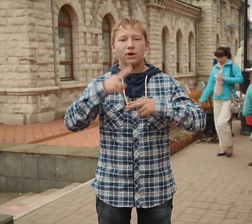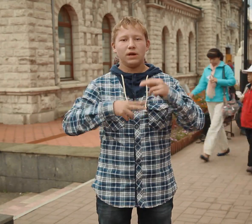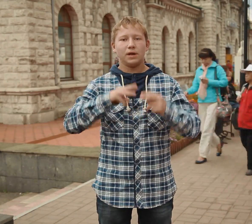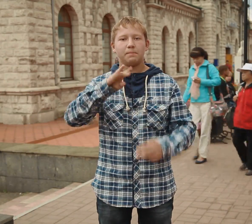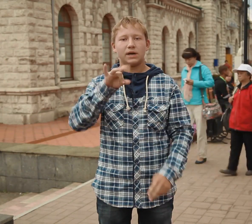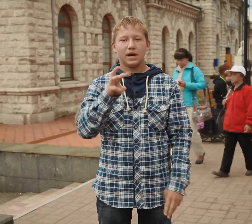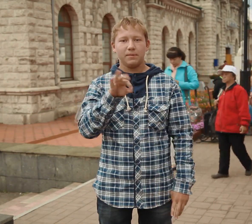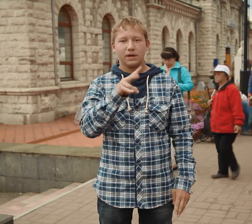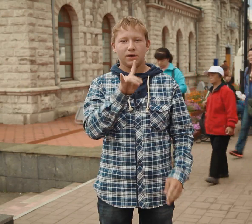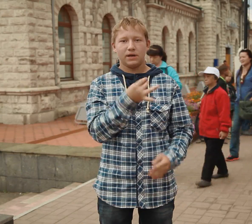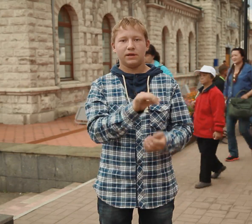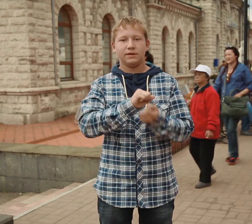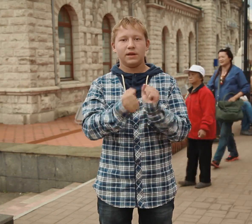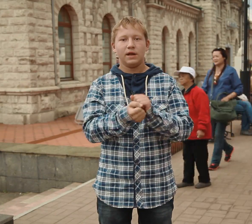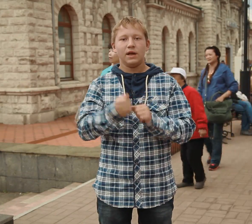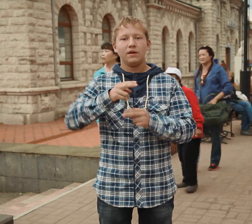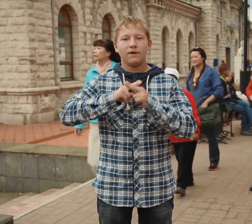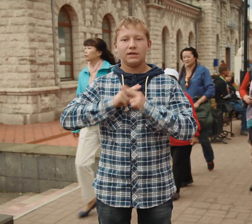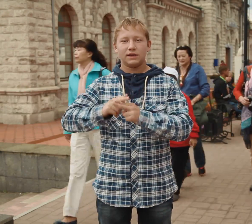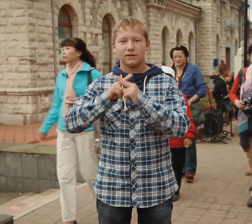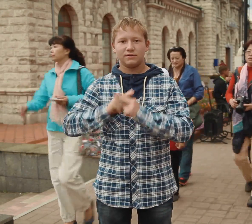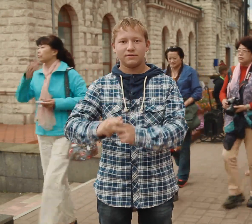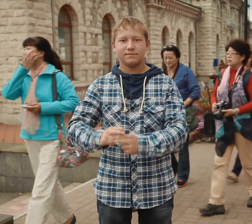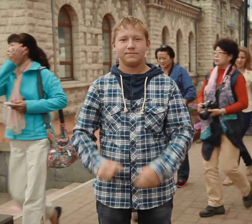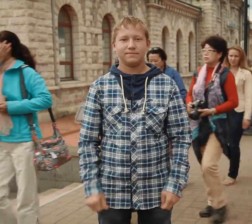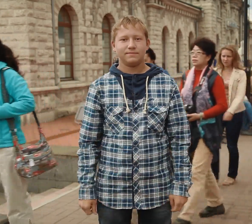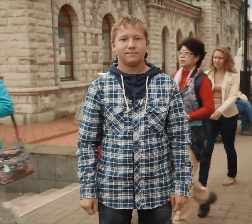построили мраморный вокзал.